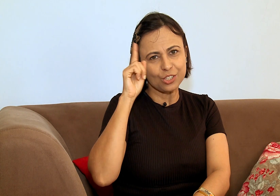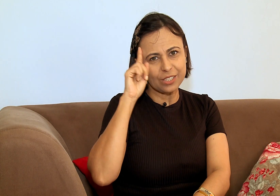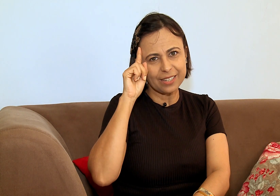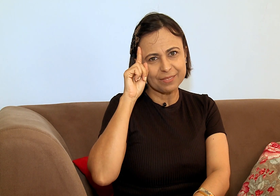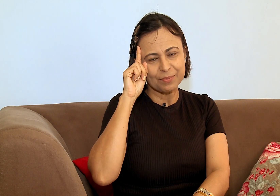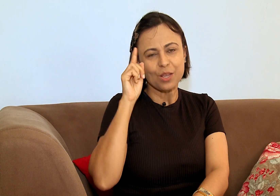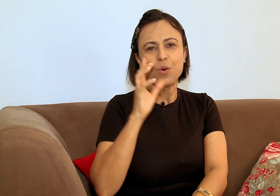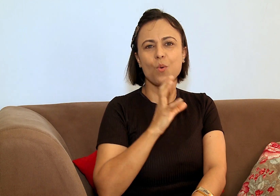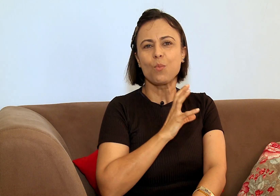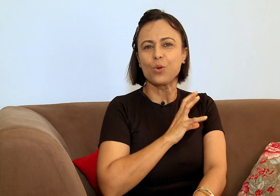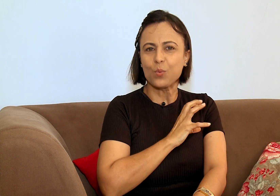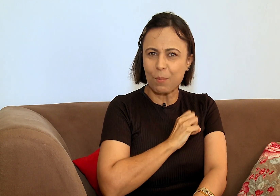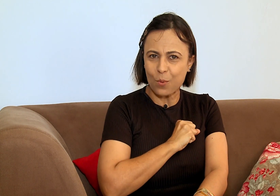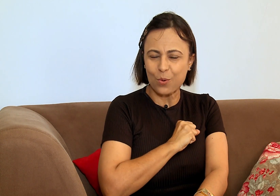dia, com muito amor.